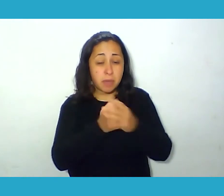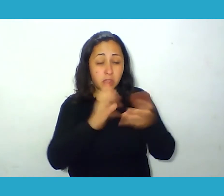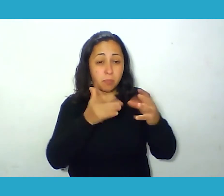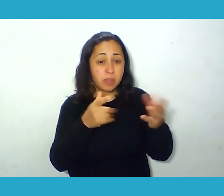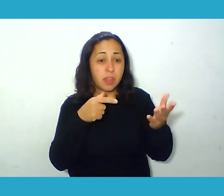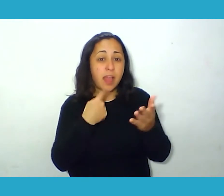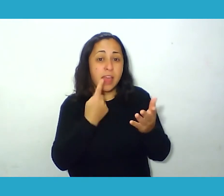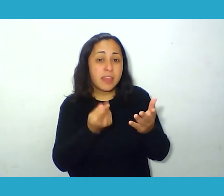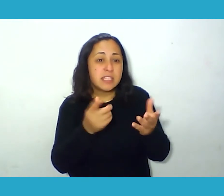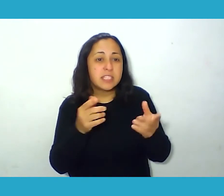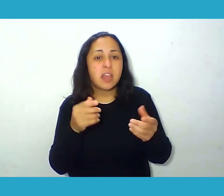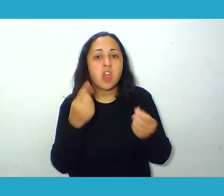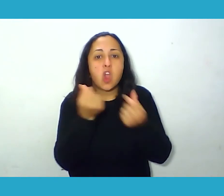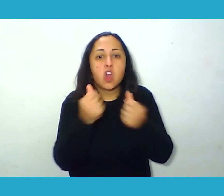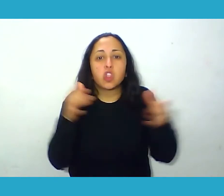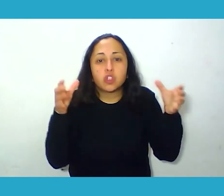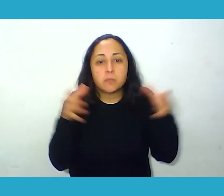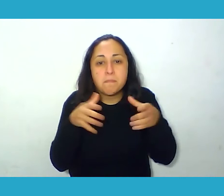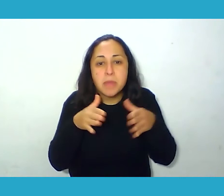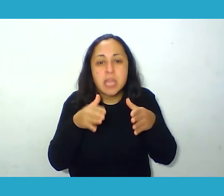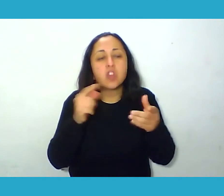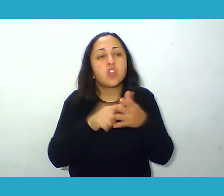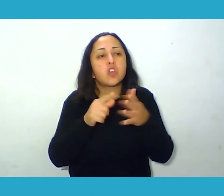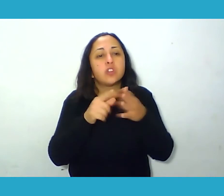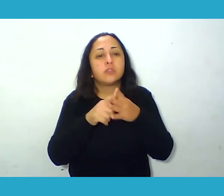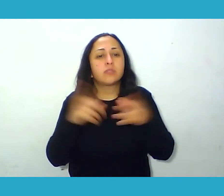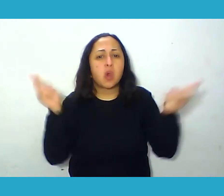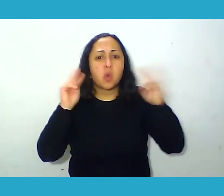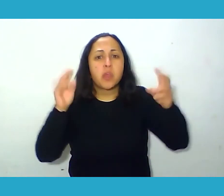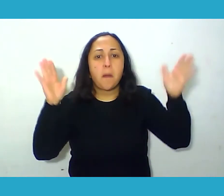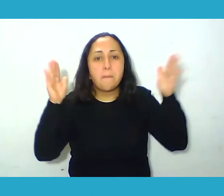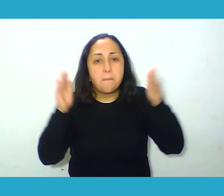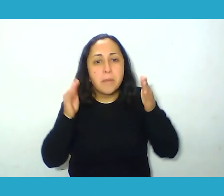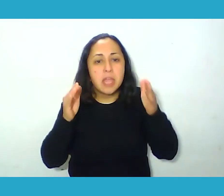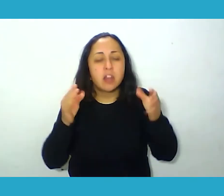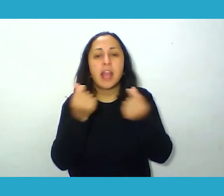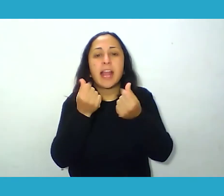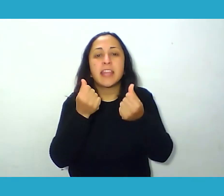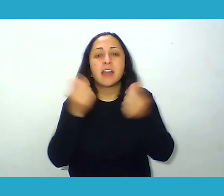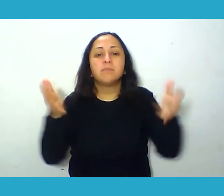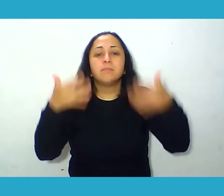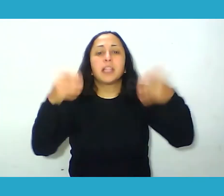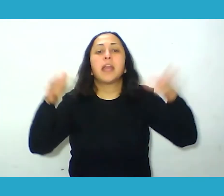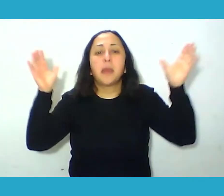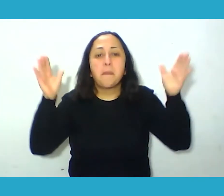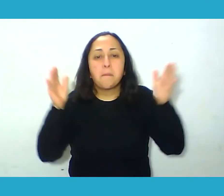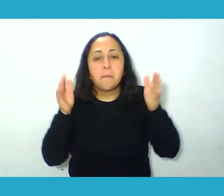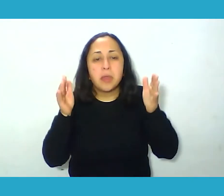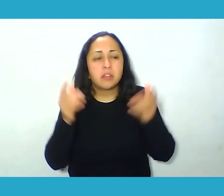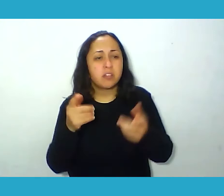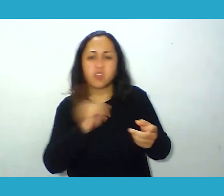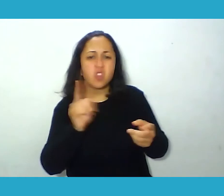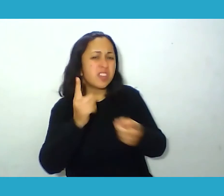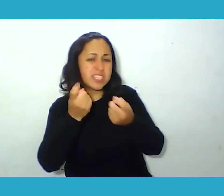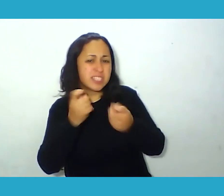tránsito, plantea ahorro en torno a los costos de transporte, mejoras en la calidad del aire y disminución del ruido. Aclara que seguidamente que los vecinos no